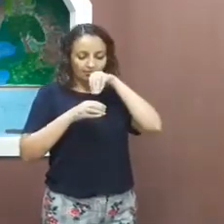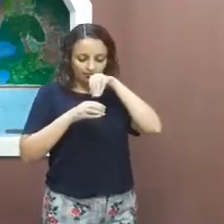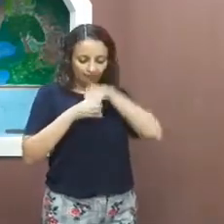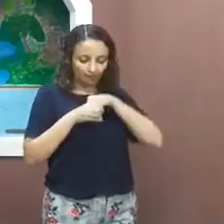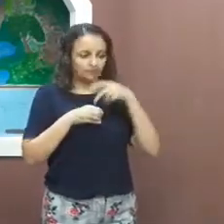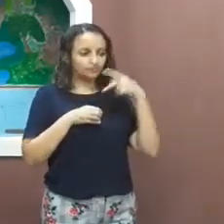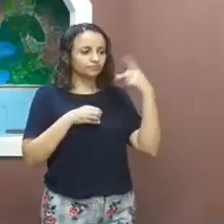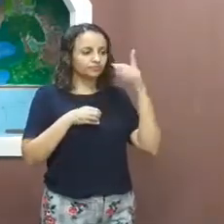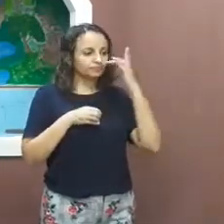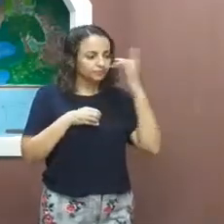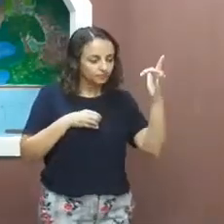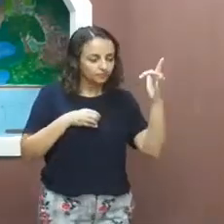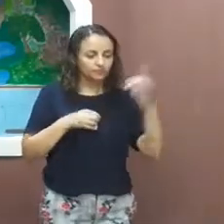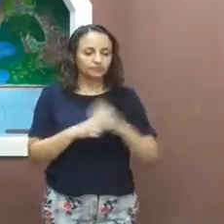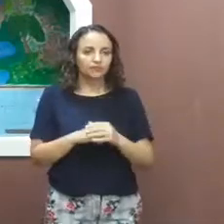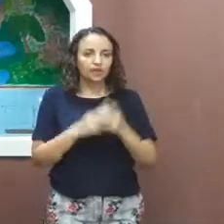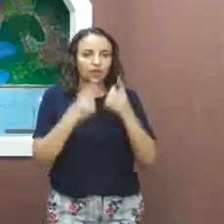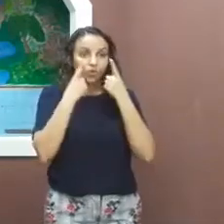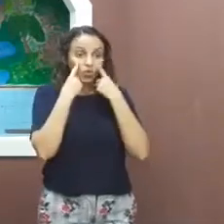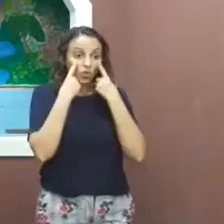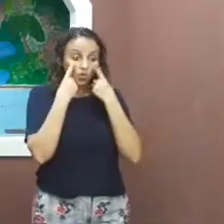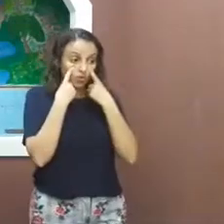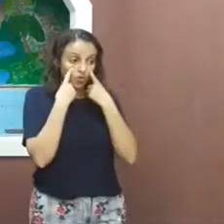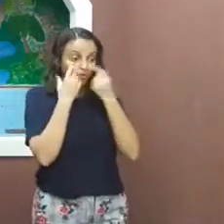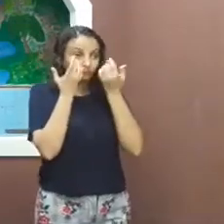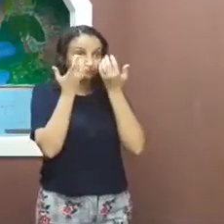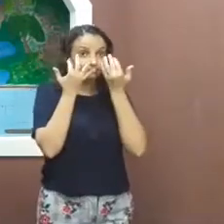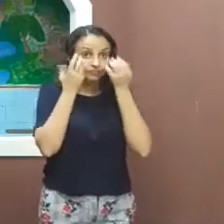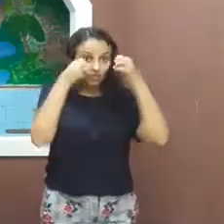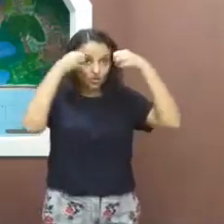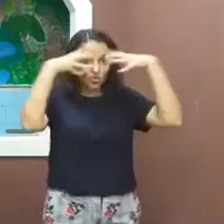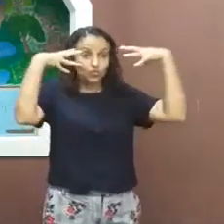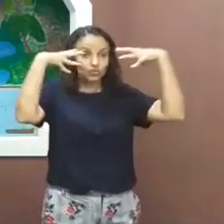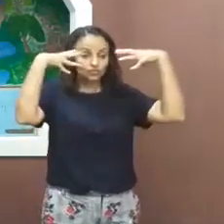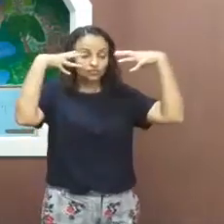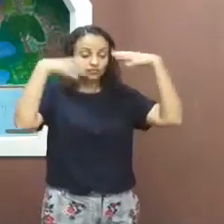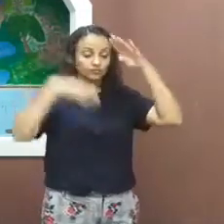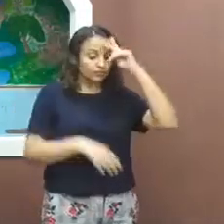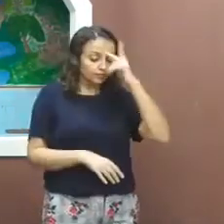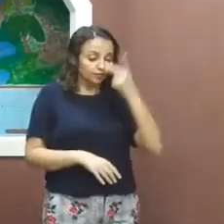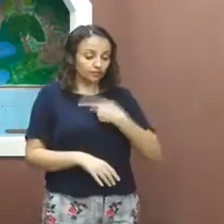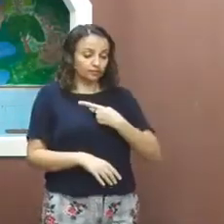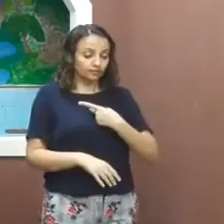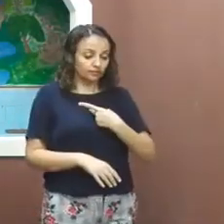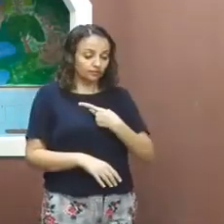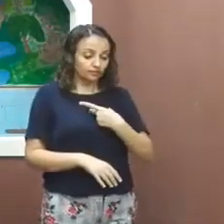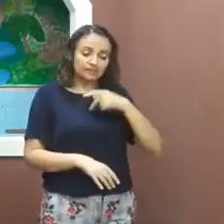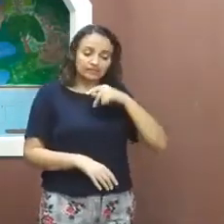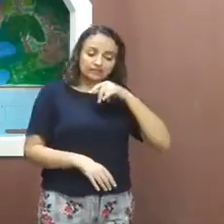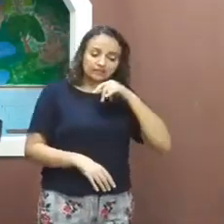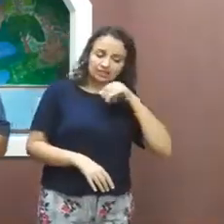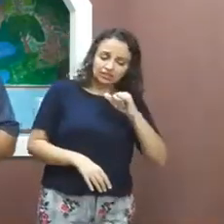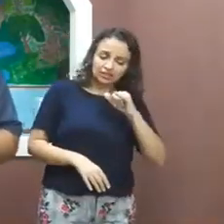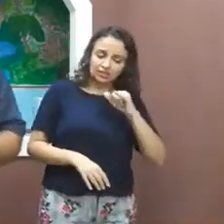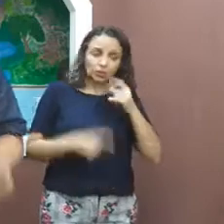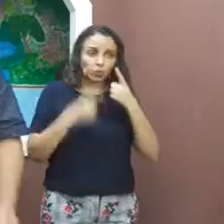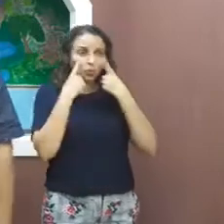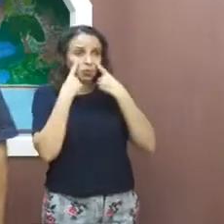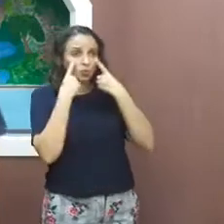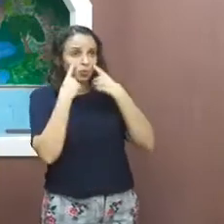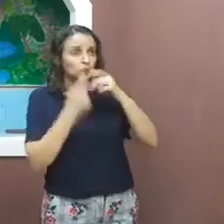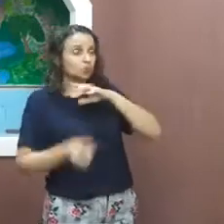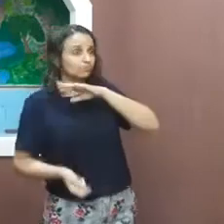seu coração. Os olhos são a candeia do corpo. Se os olhos forem bons, todo o seu corpo será cheio de luz. Mas se os seus olhos